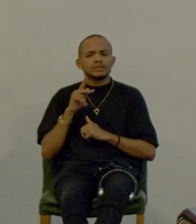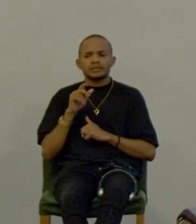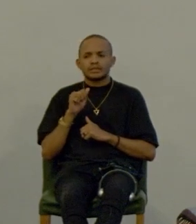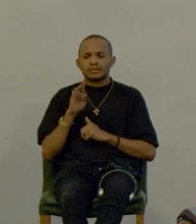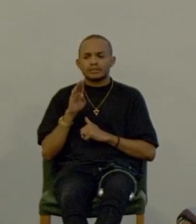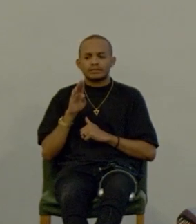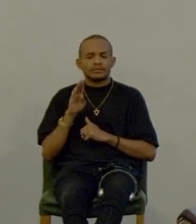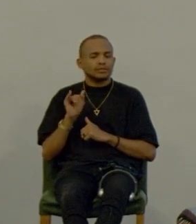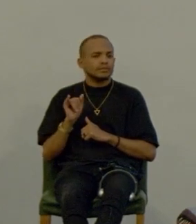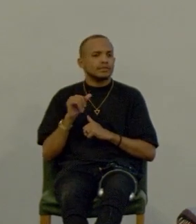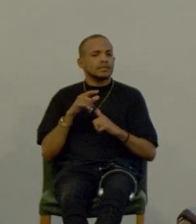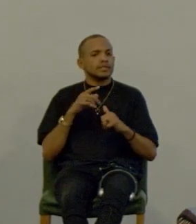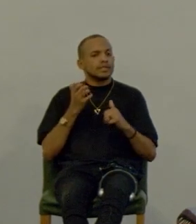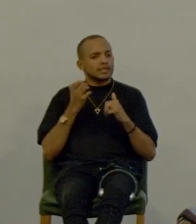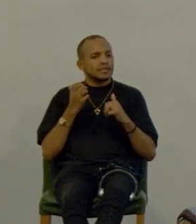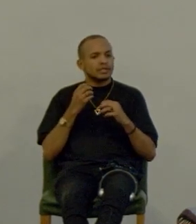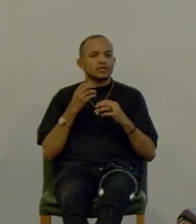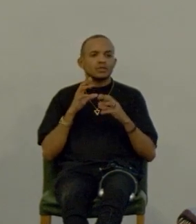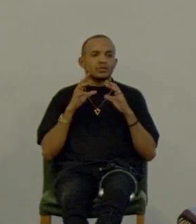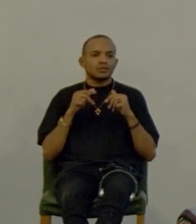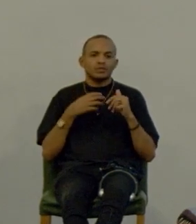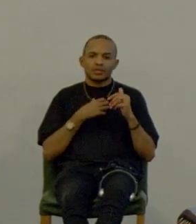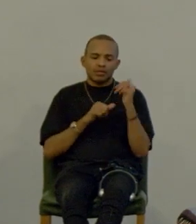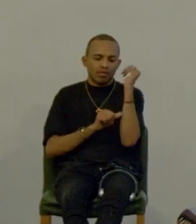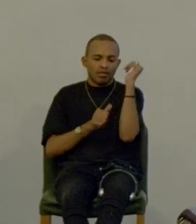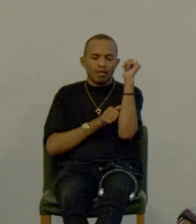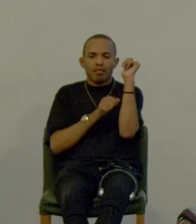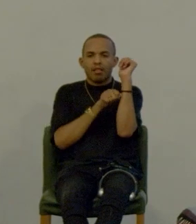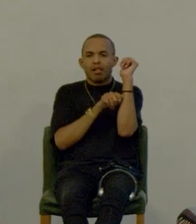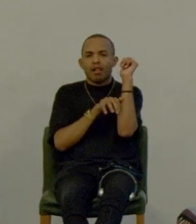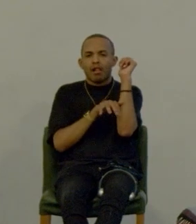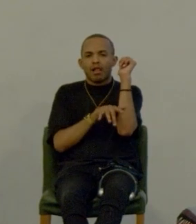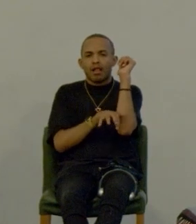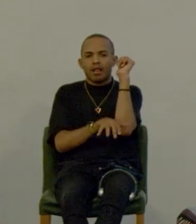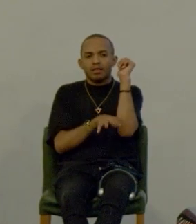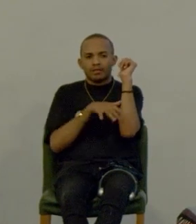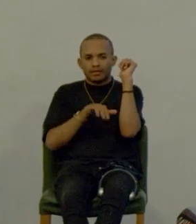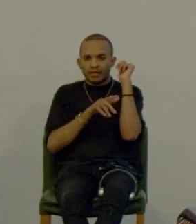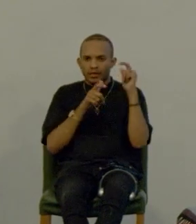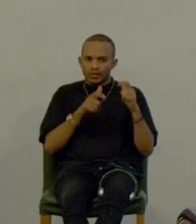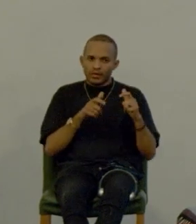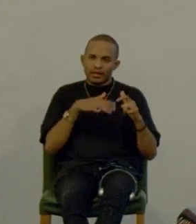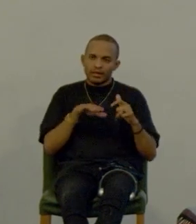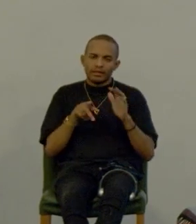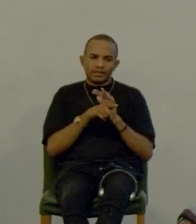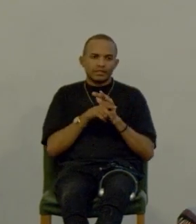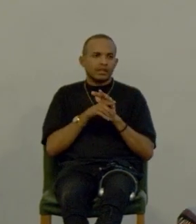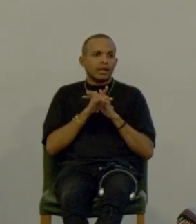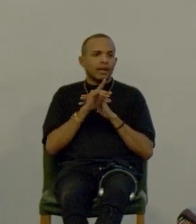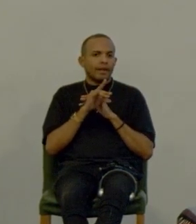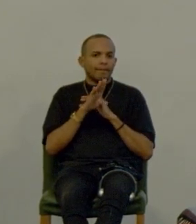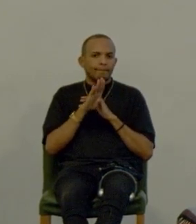Antônio Labre? Ele queria arrumar um jeito de tirar toda essa borracha, que era muito abundante no que é hoje território boliviano, sem passar